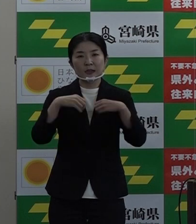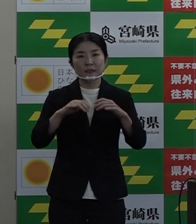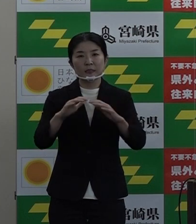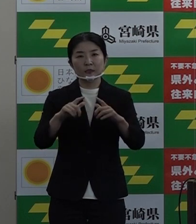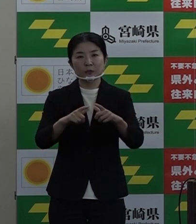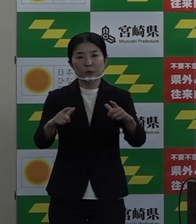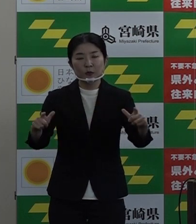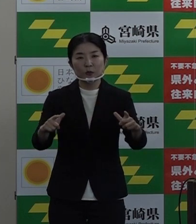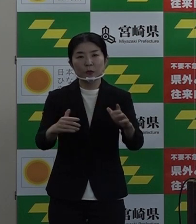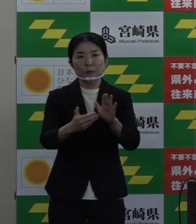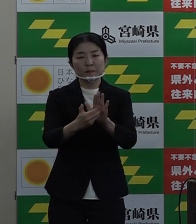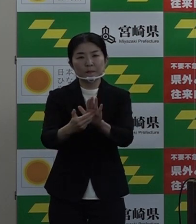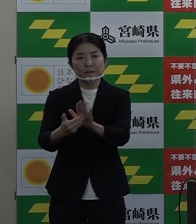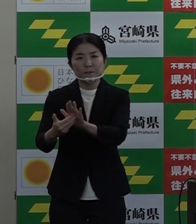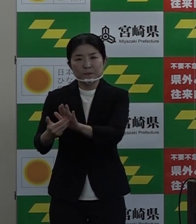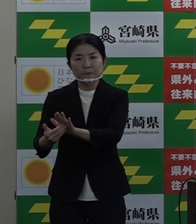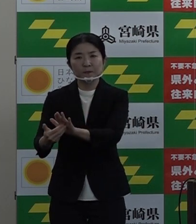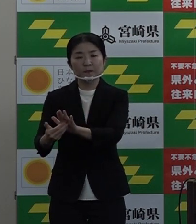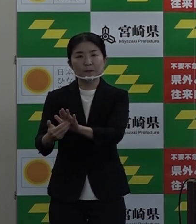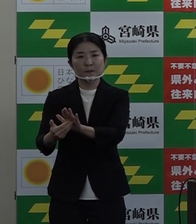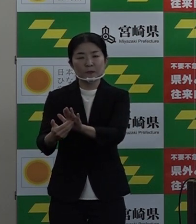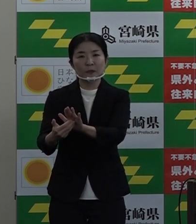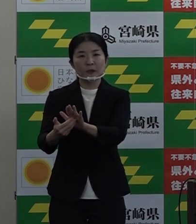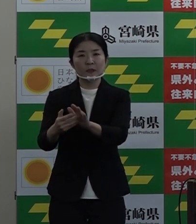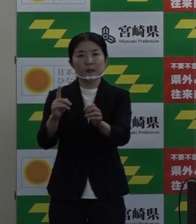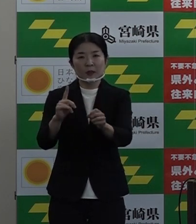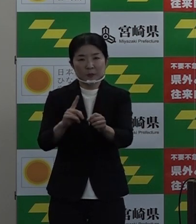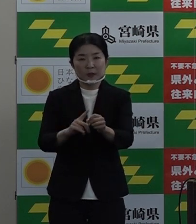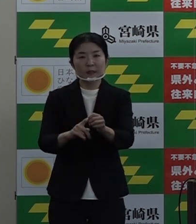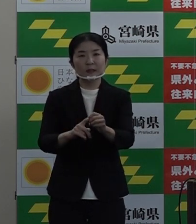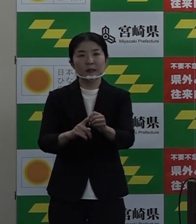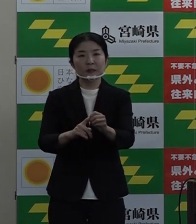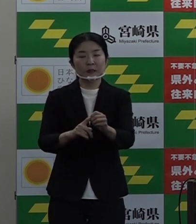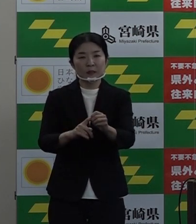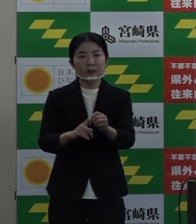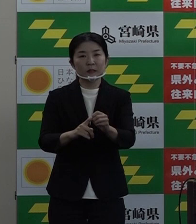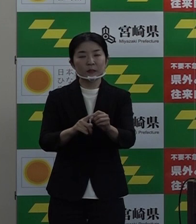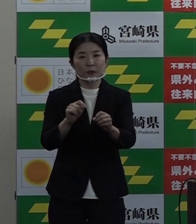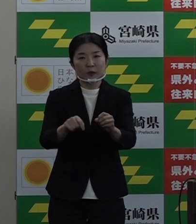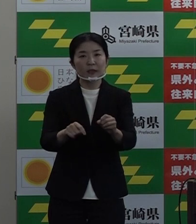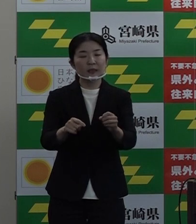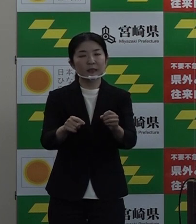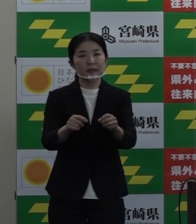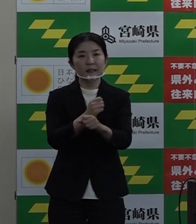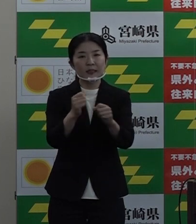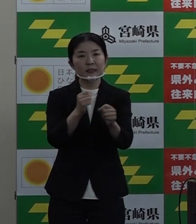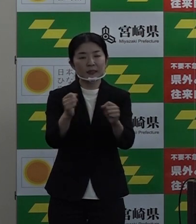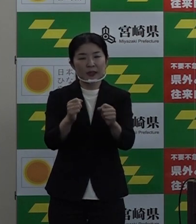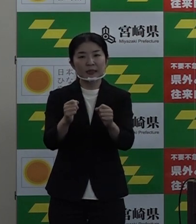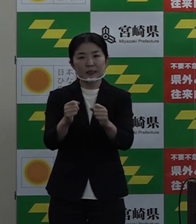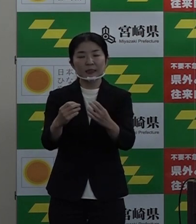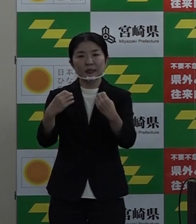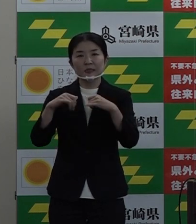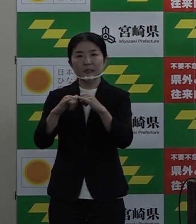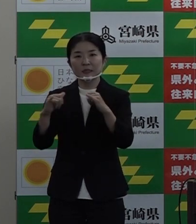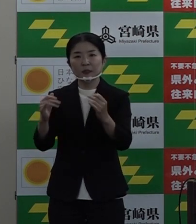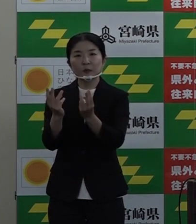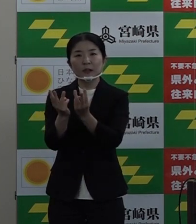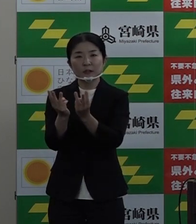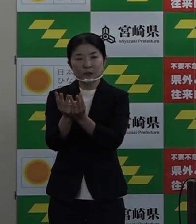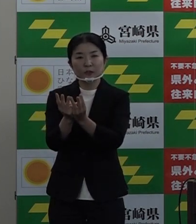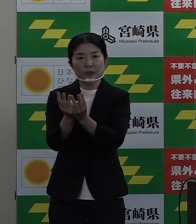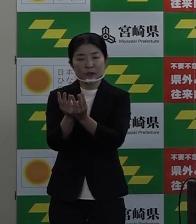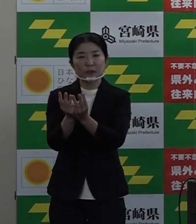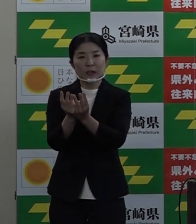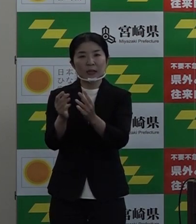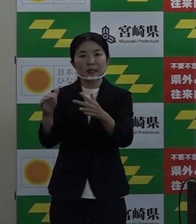込めると、その作業で必ずしも終えることができていない感染者というのはこれだけ多くですね、